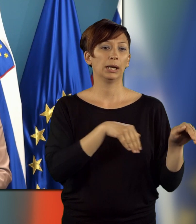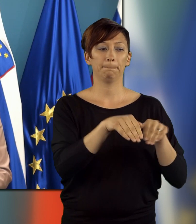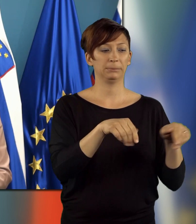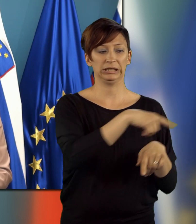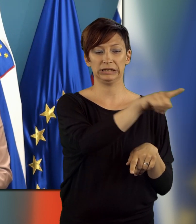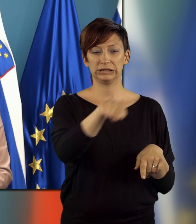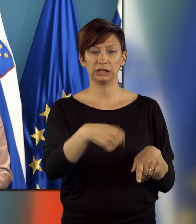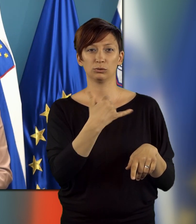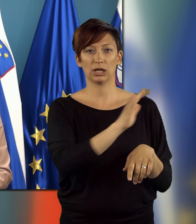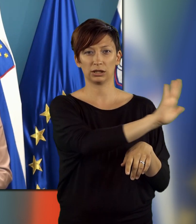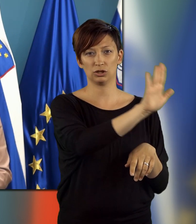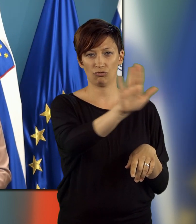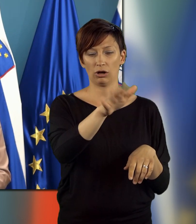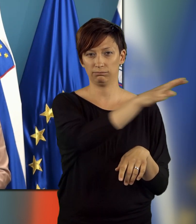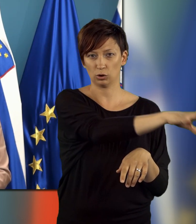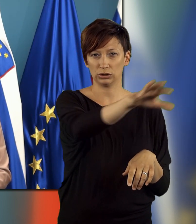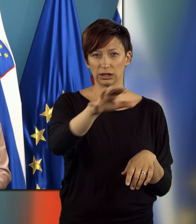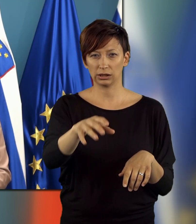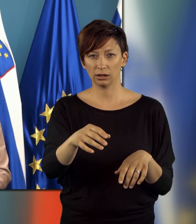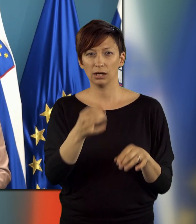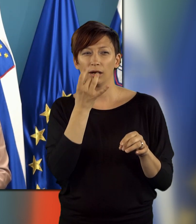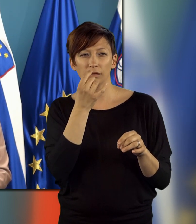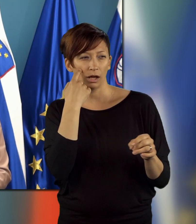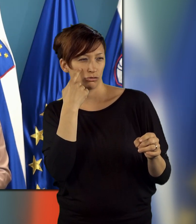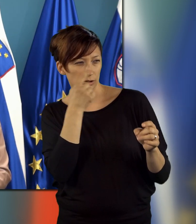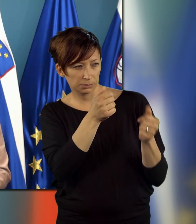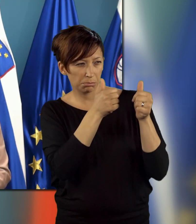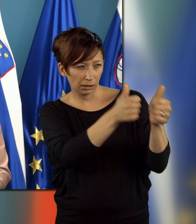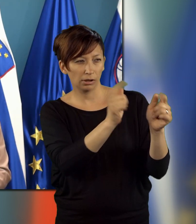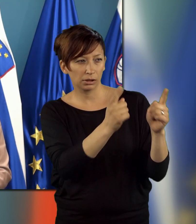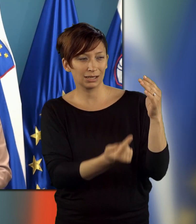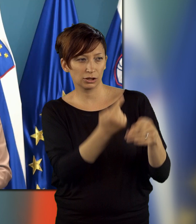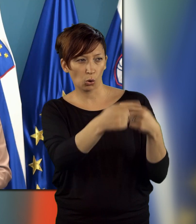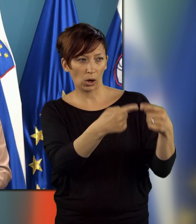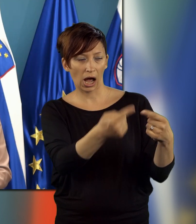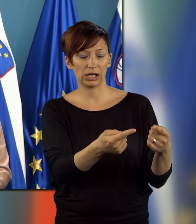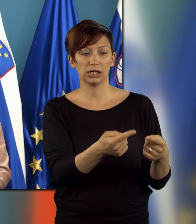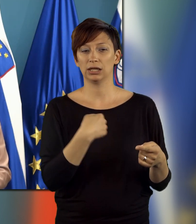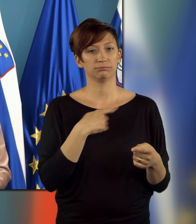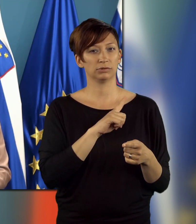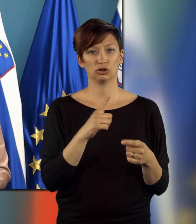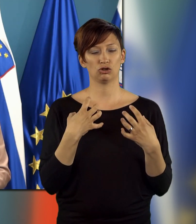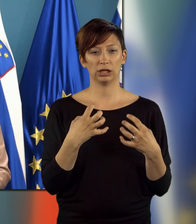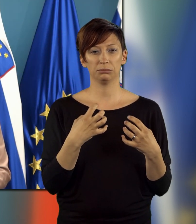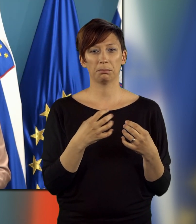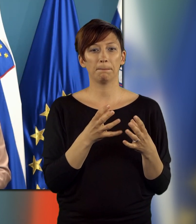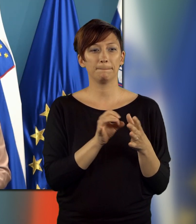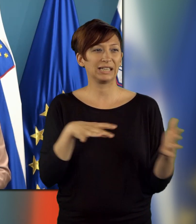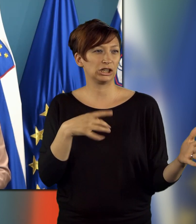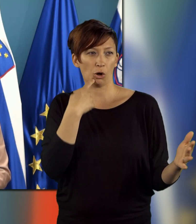ministri vsaki svoje pristojnosti pozorno spremljamo razvoj situacije. Ne bi želela